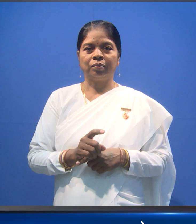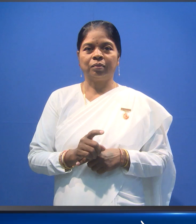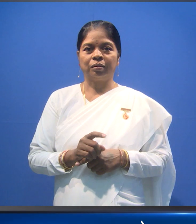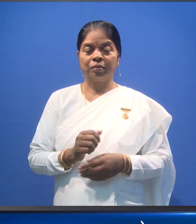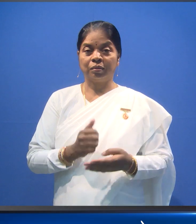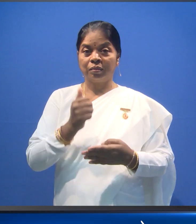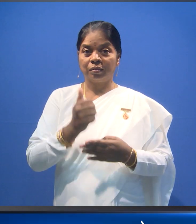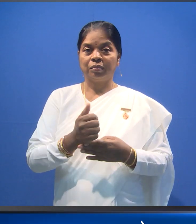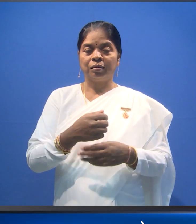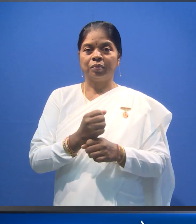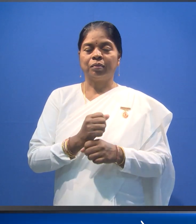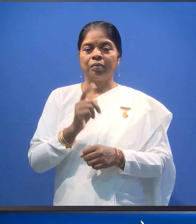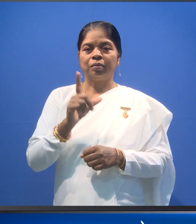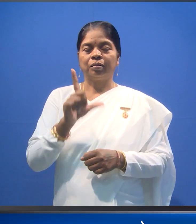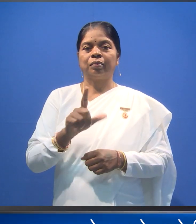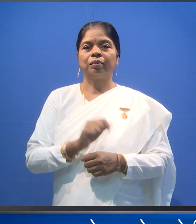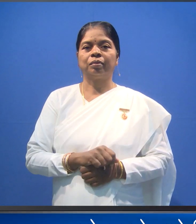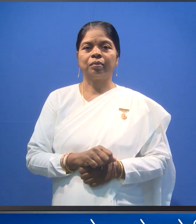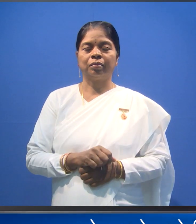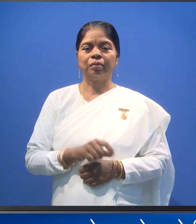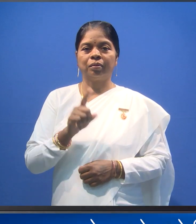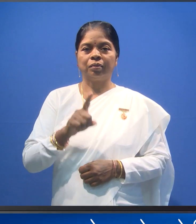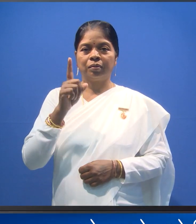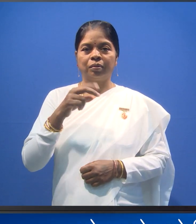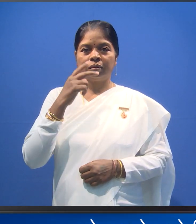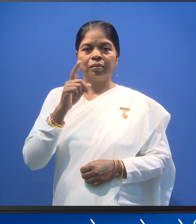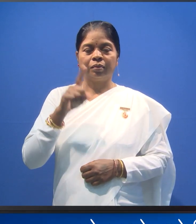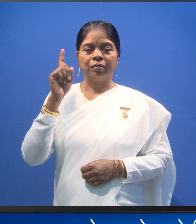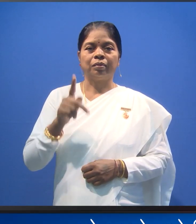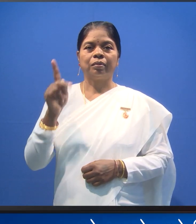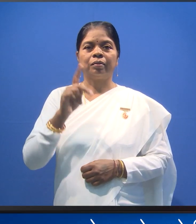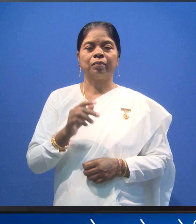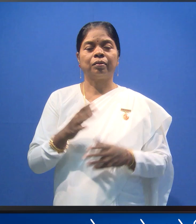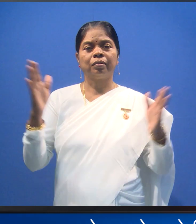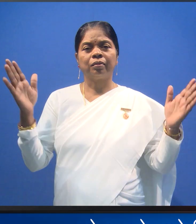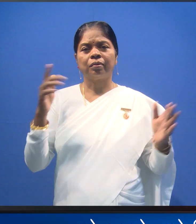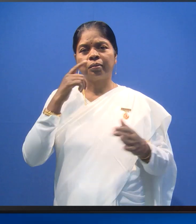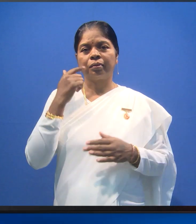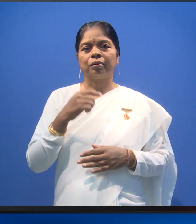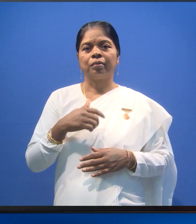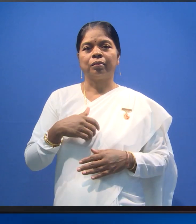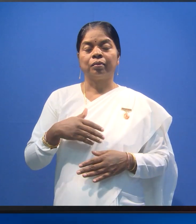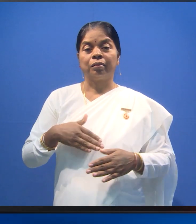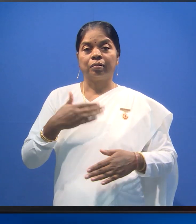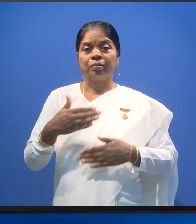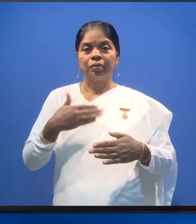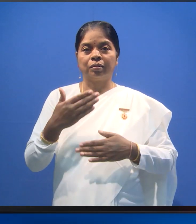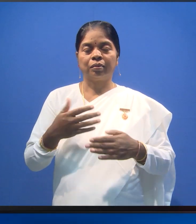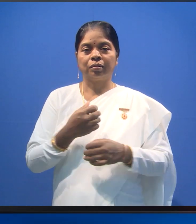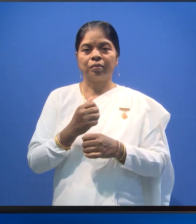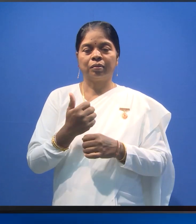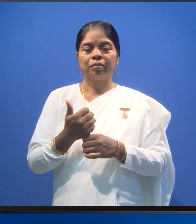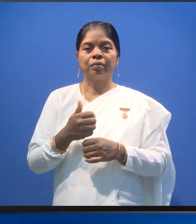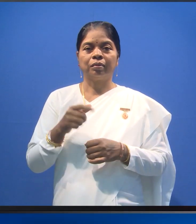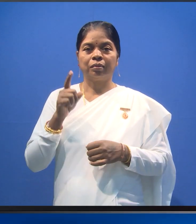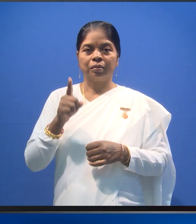नेतृत्व करण्याची कला. असे म्हटले जाते की महान व्यक्ती जसे आचरण करतात त्या